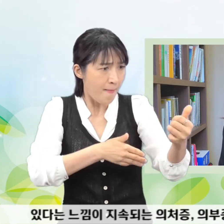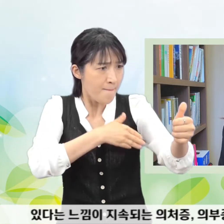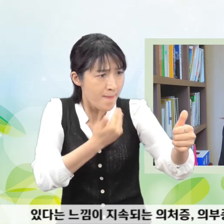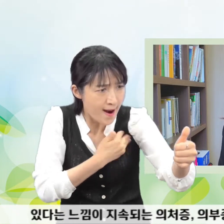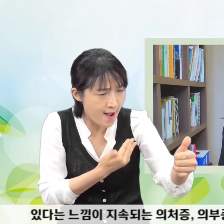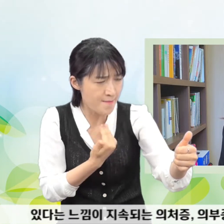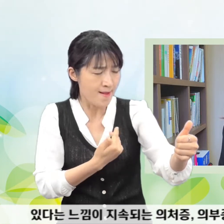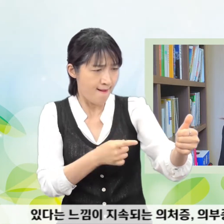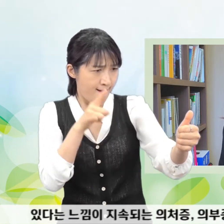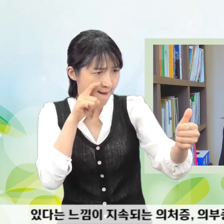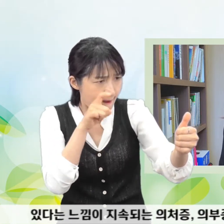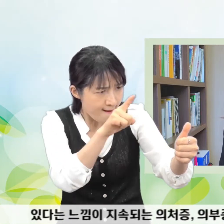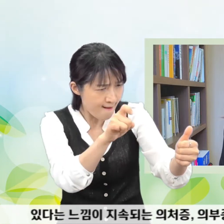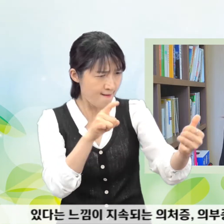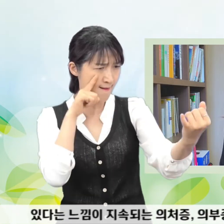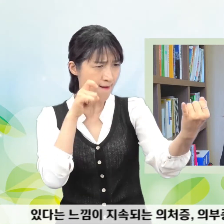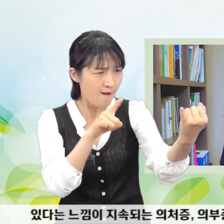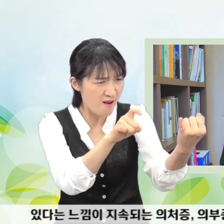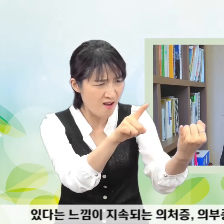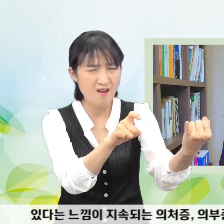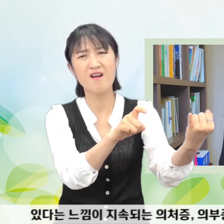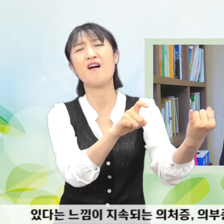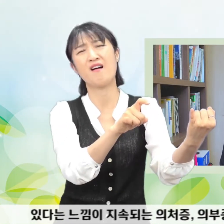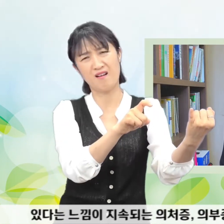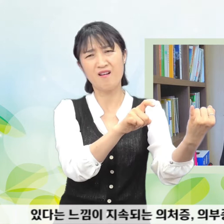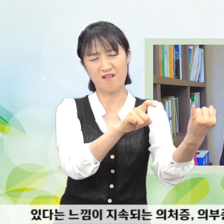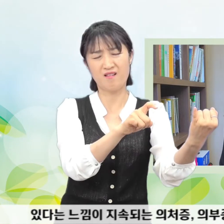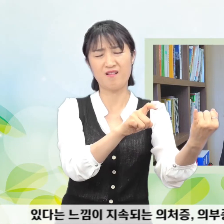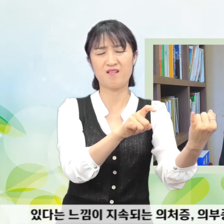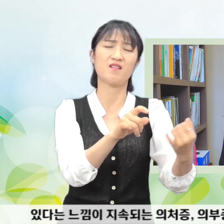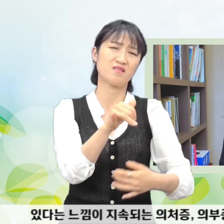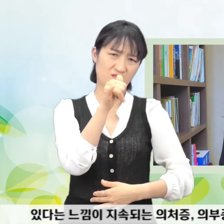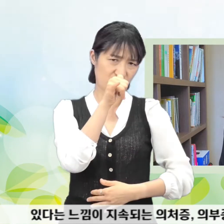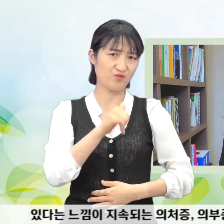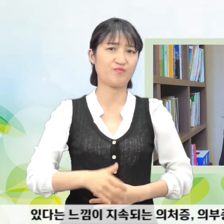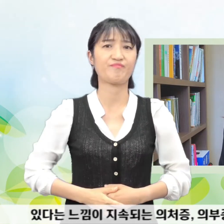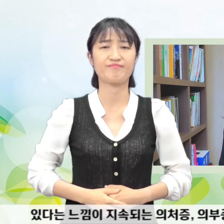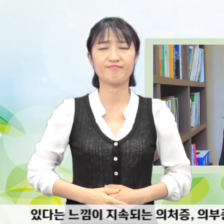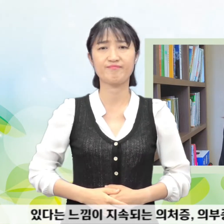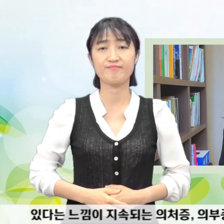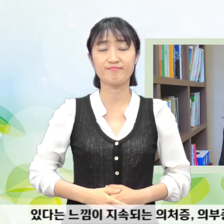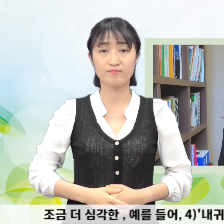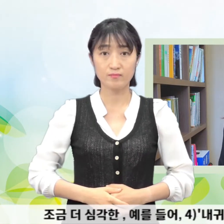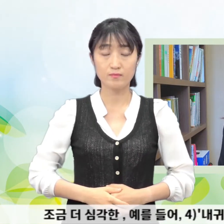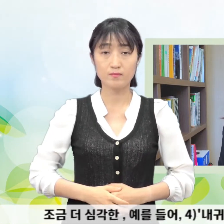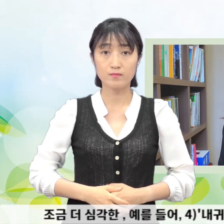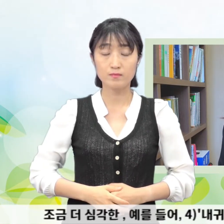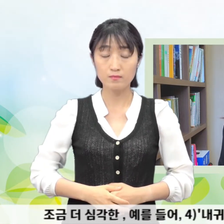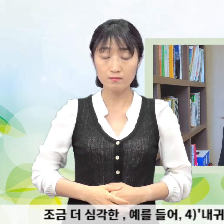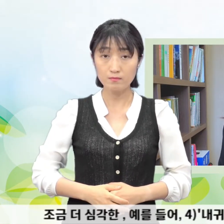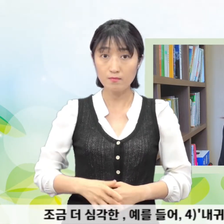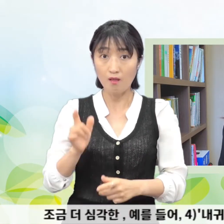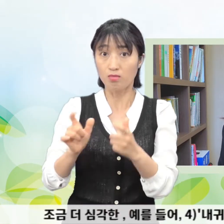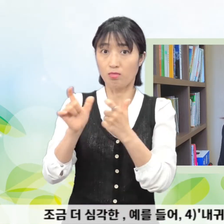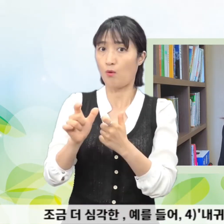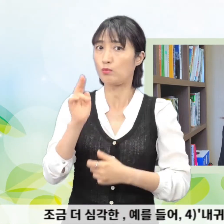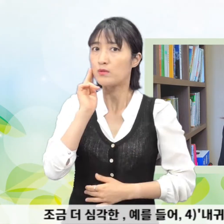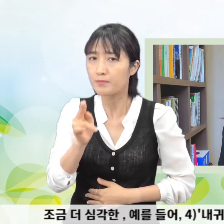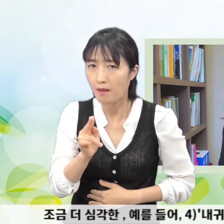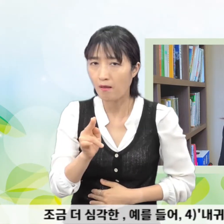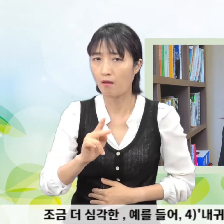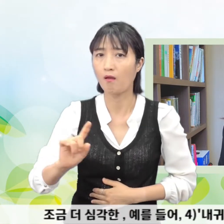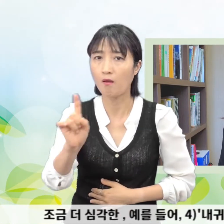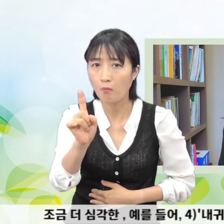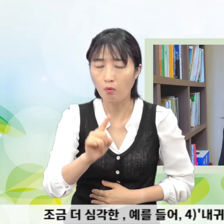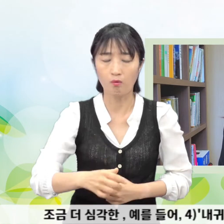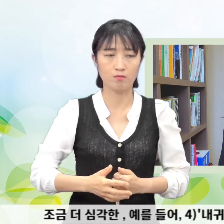어떤 의심이 지속되는 의처증, 의부증과 같은 예를 들어볼 수가 있겠고요. 좀 더 이제 심각한